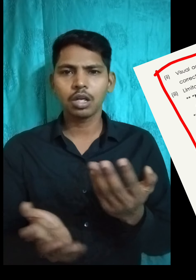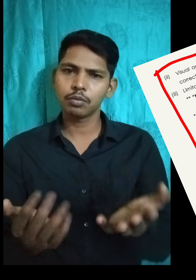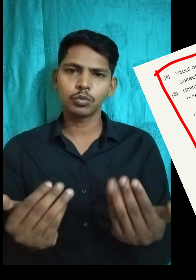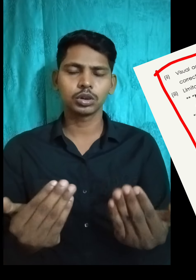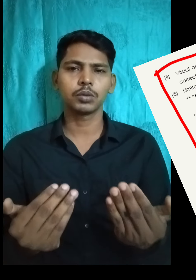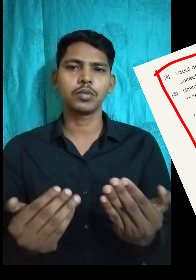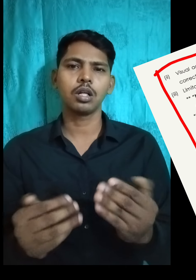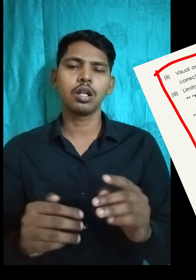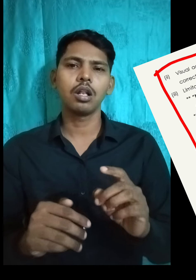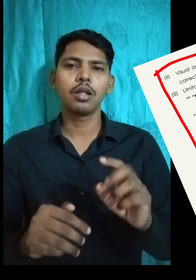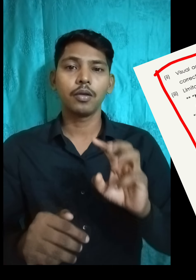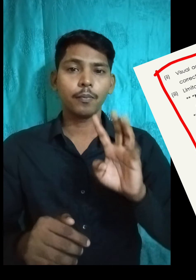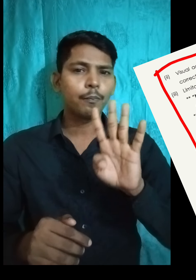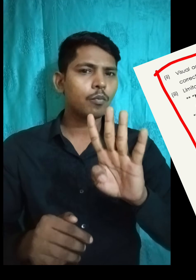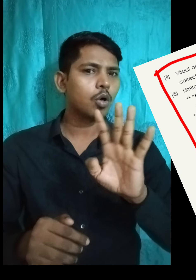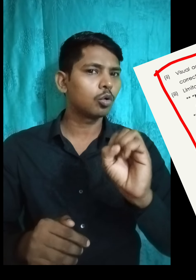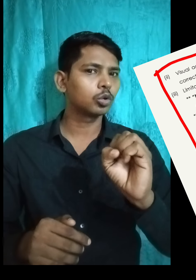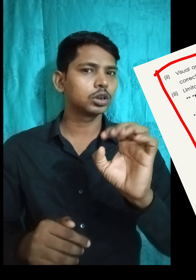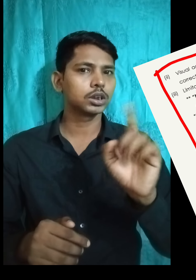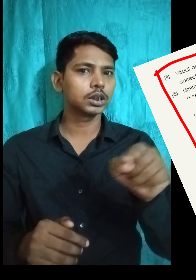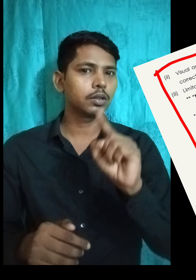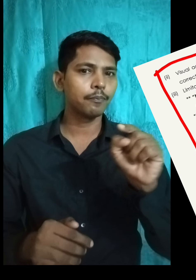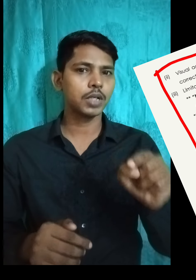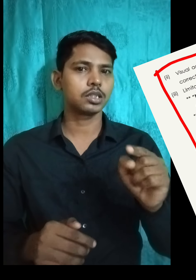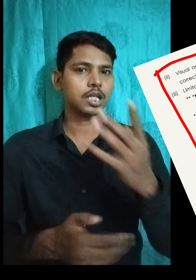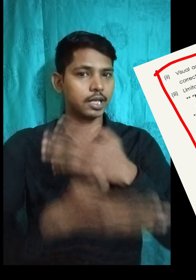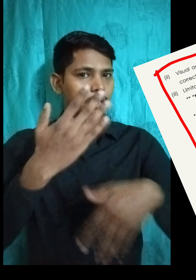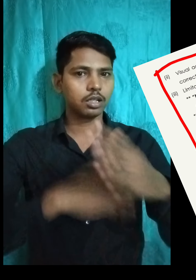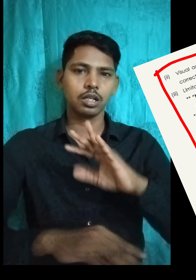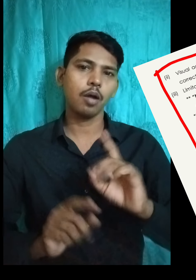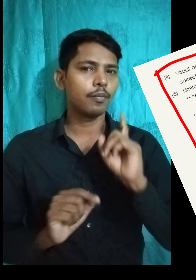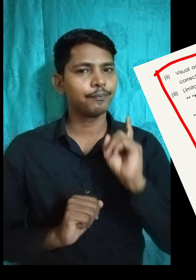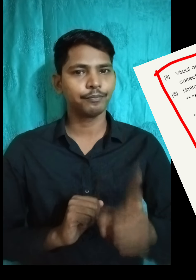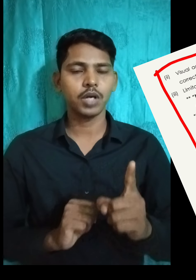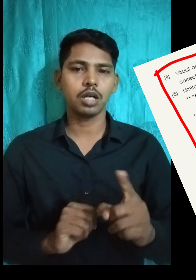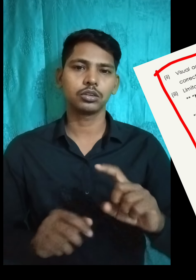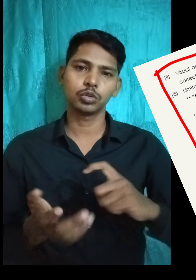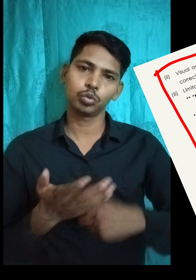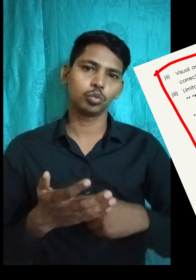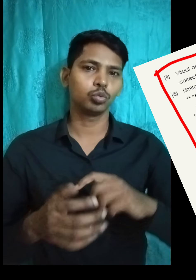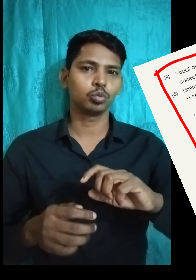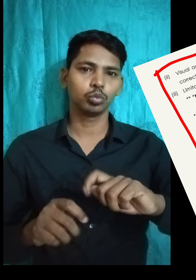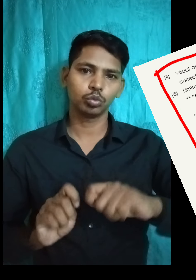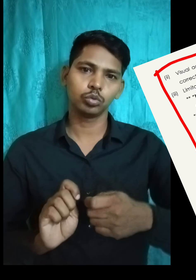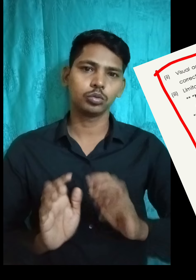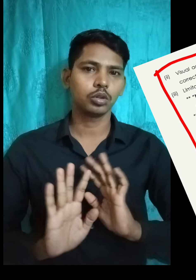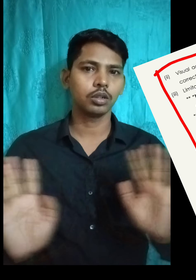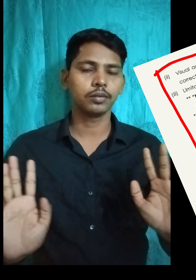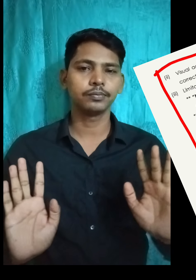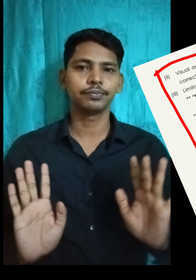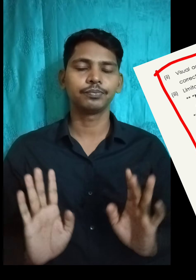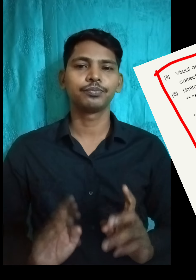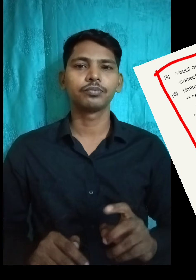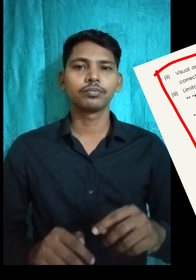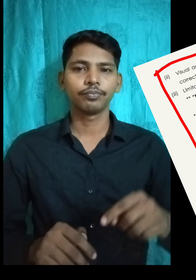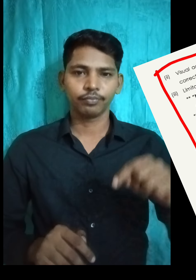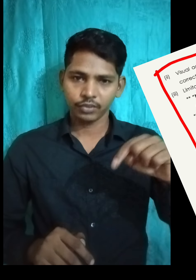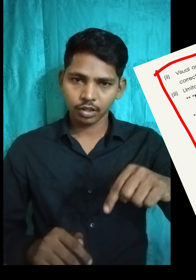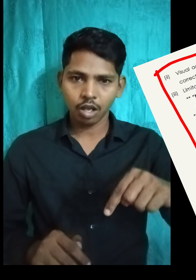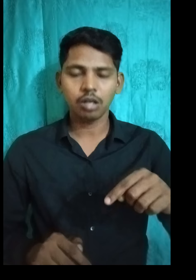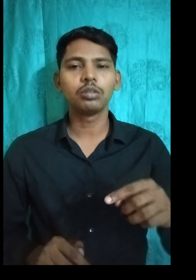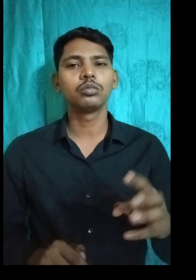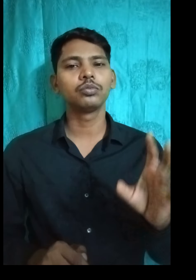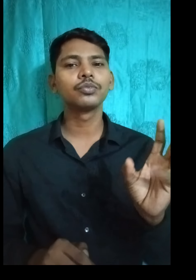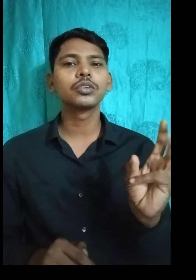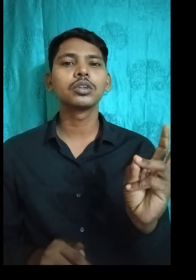आइए अब तीसरी बिंदु पर बात करते हैं। तीसरी बिंदु में मैं उन माता पिता और अभिभावकों को अनुरोध करना